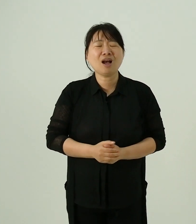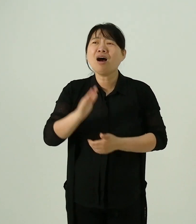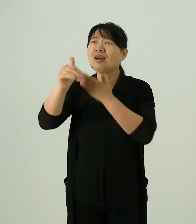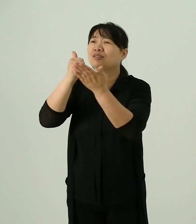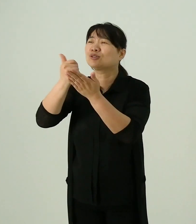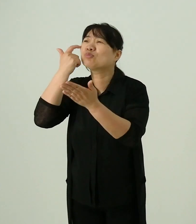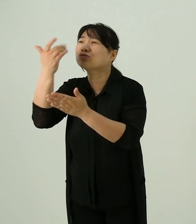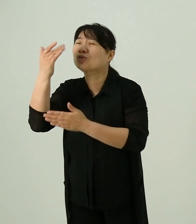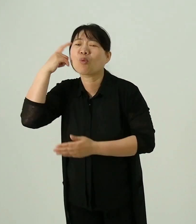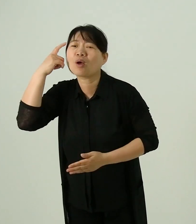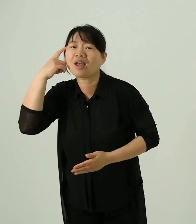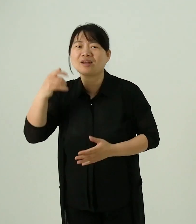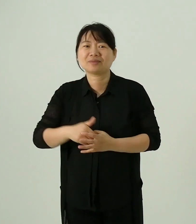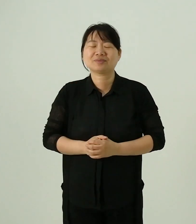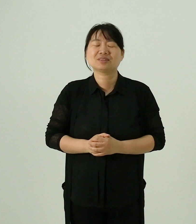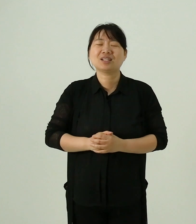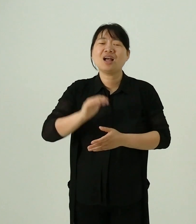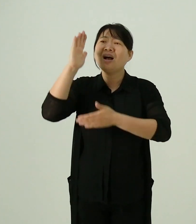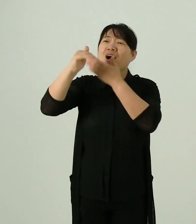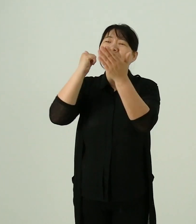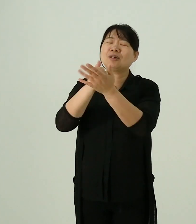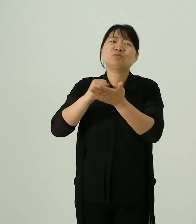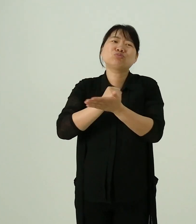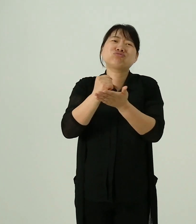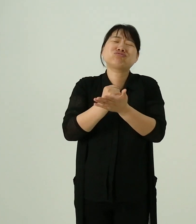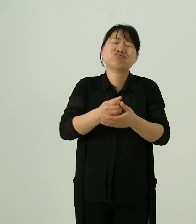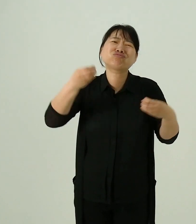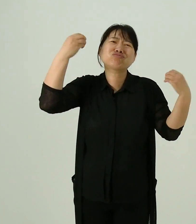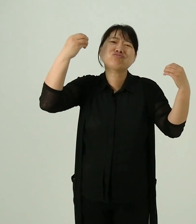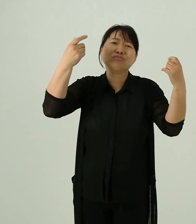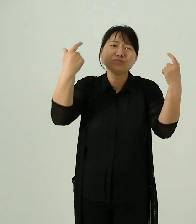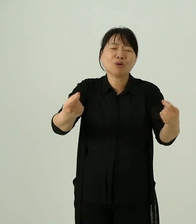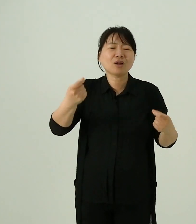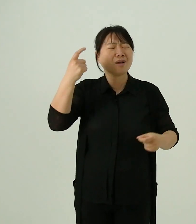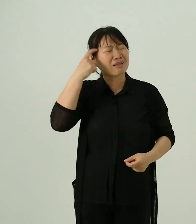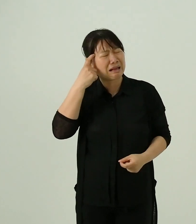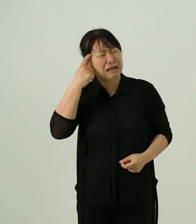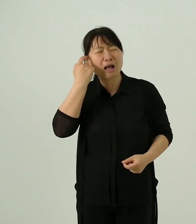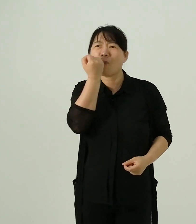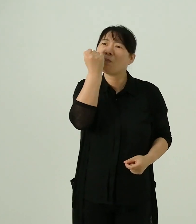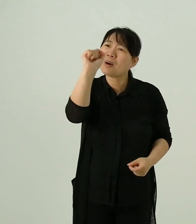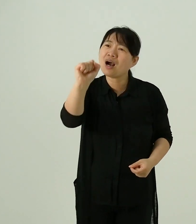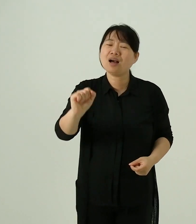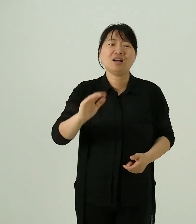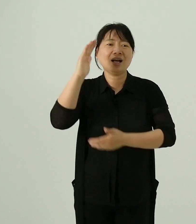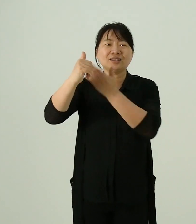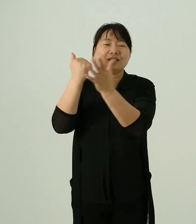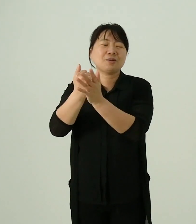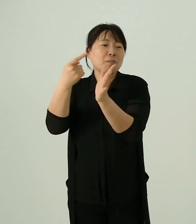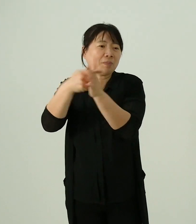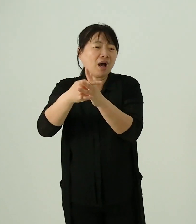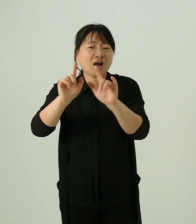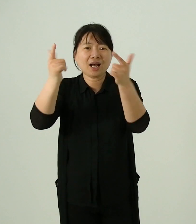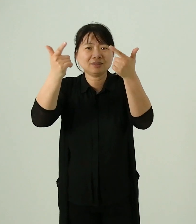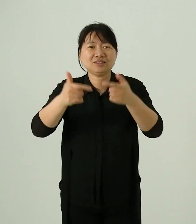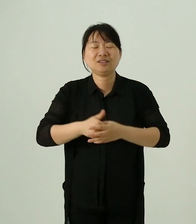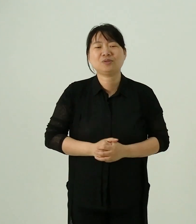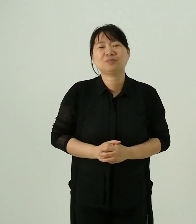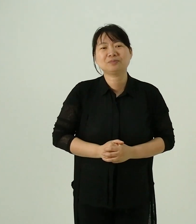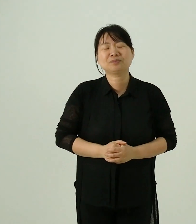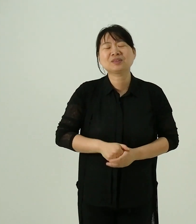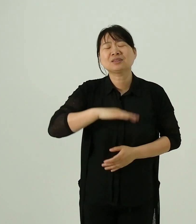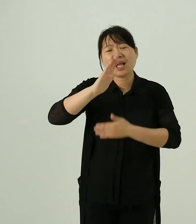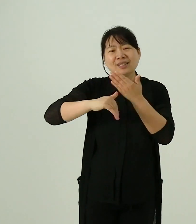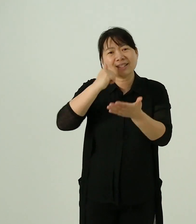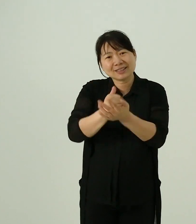하나님 앞에? 왜 하나님을 무당 취급하냐고요? 하나님은 점쟁이도 아니고 무당도 아니에요.